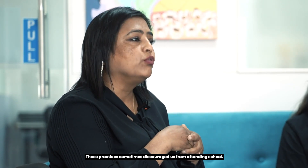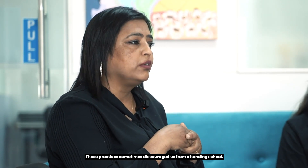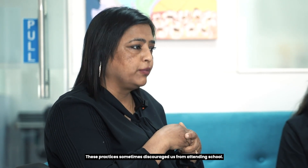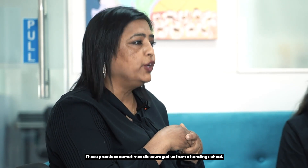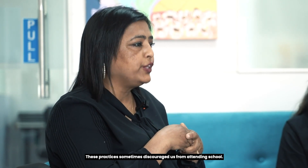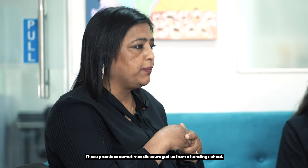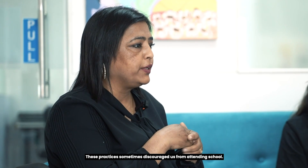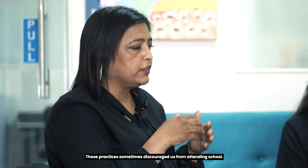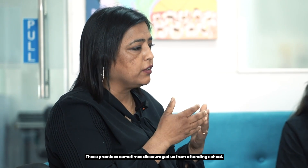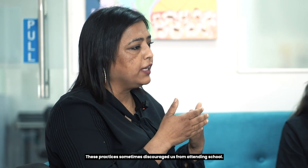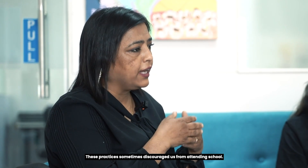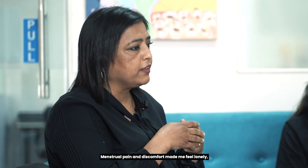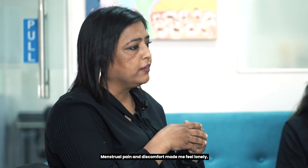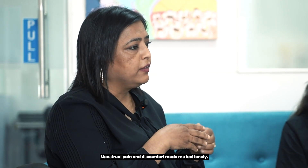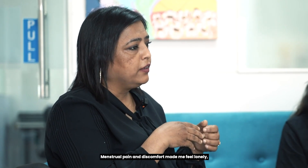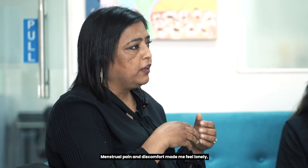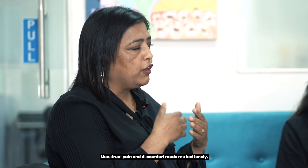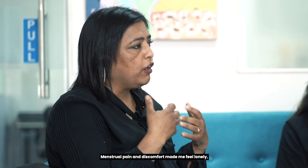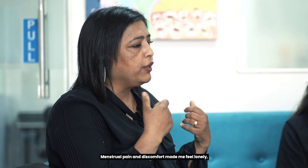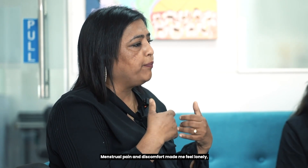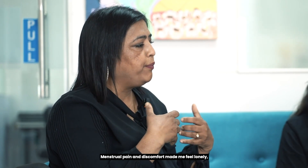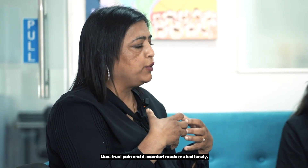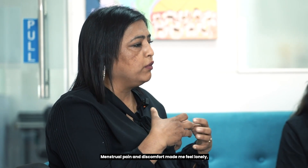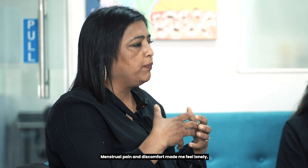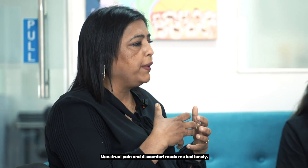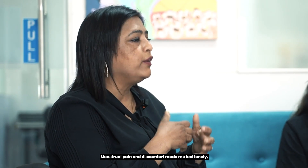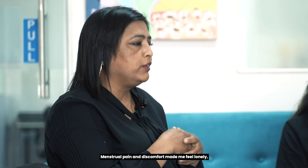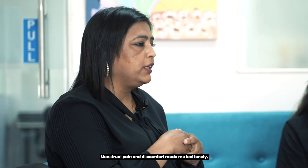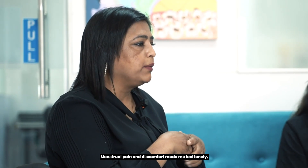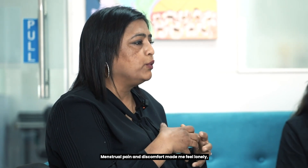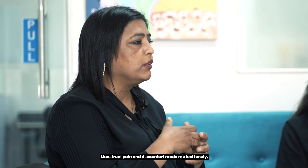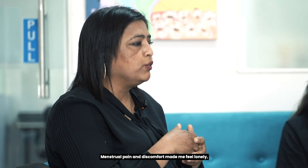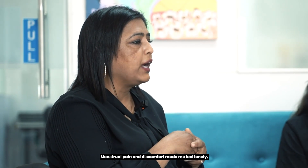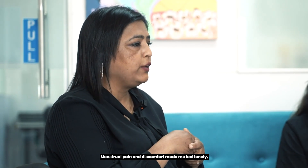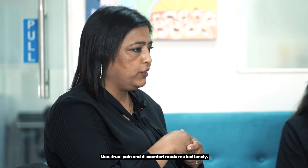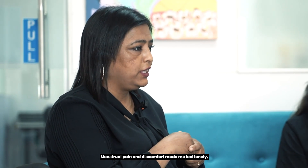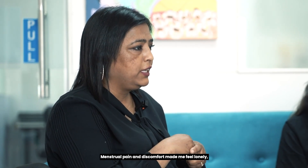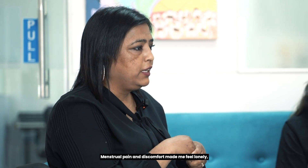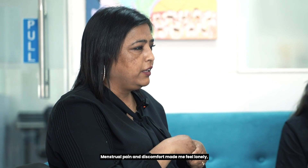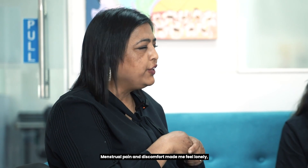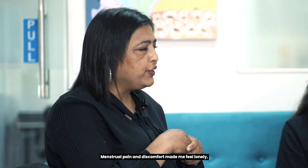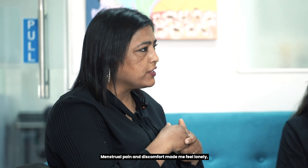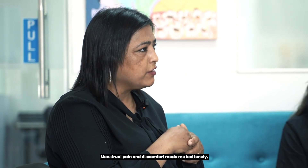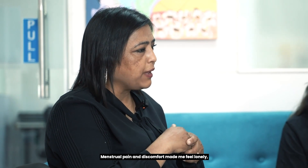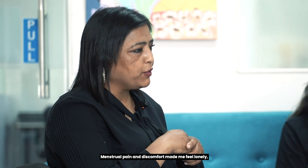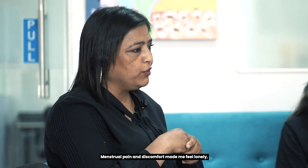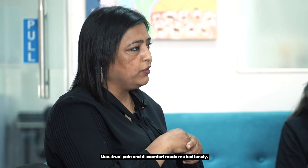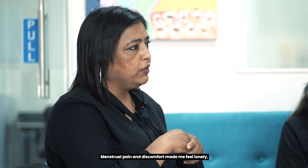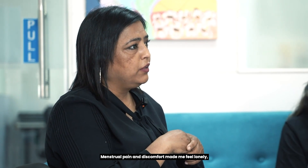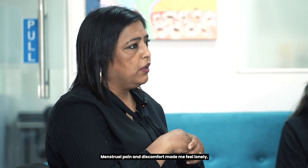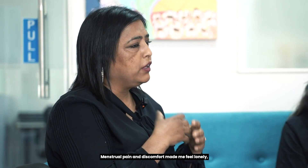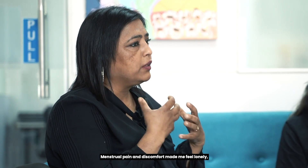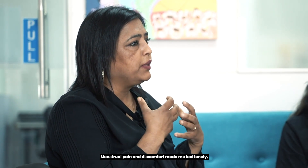नलाग्ने स्कुल गइन्थेन पनि अब कहिलेकाहीँ त र अनि त्यो पेन हुने एकदम दुखाइ हुने इरिटेसन